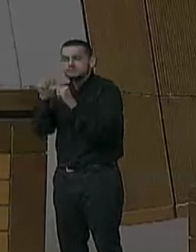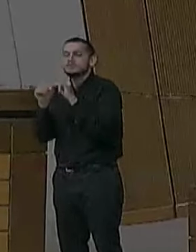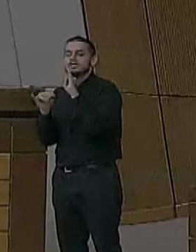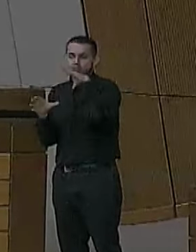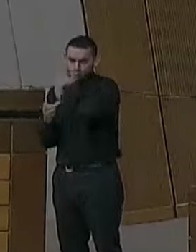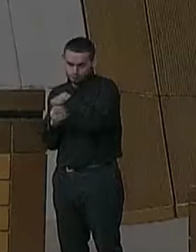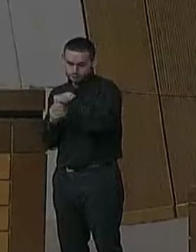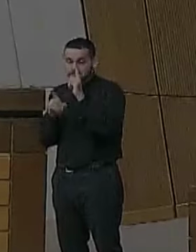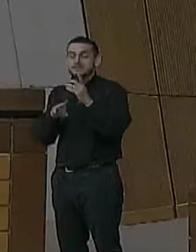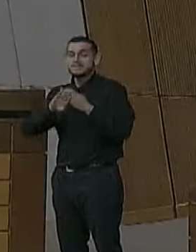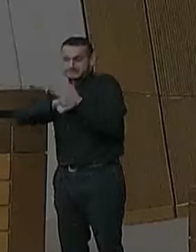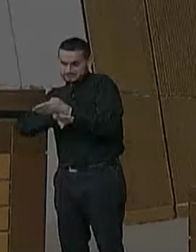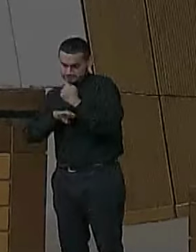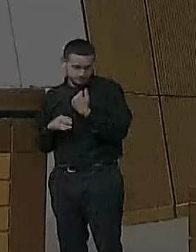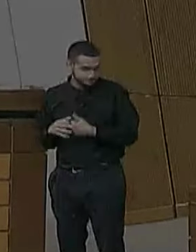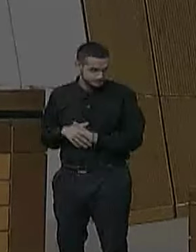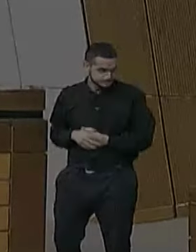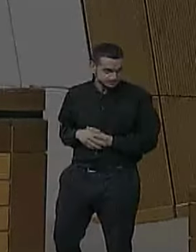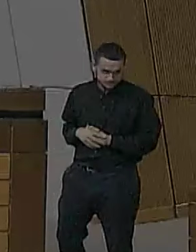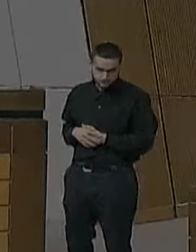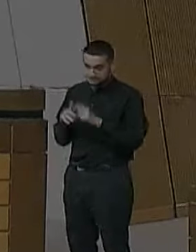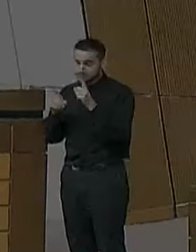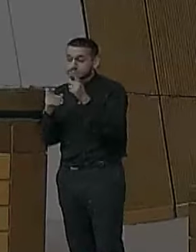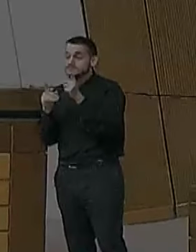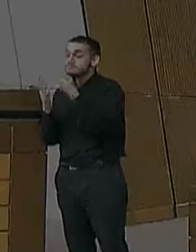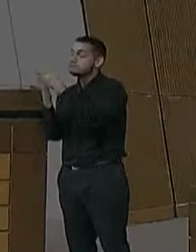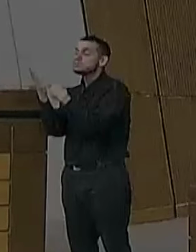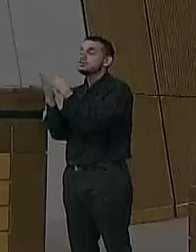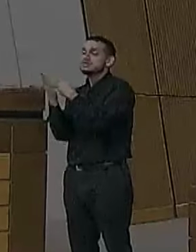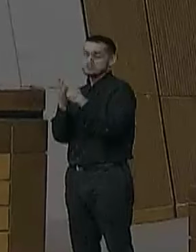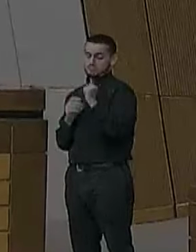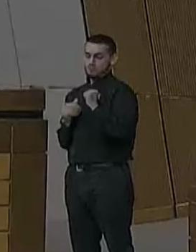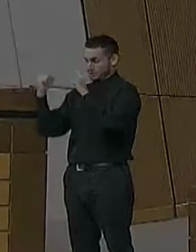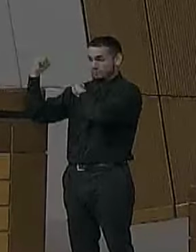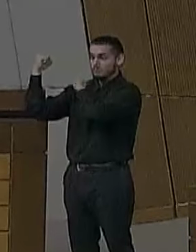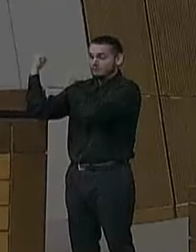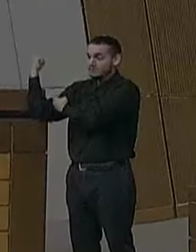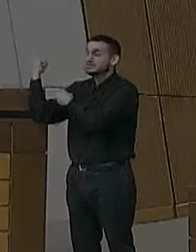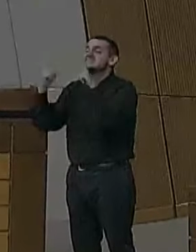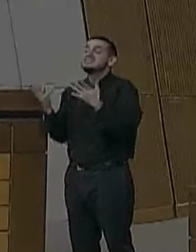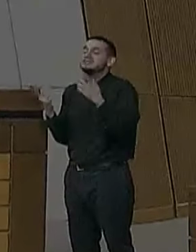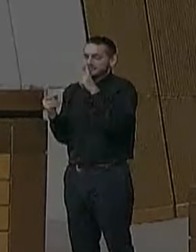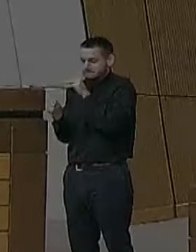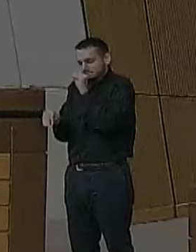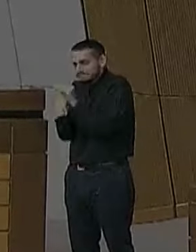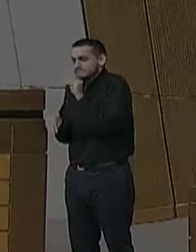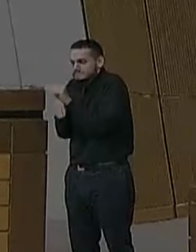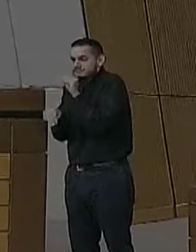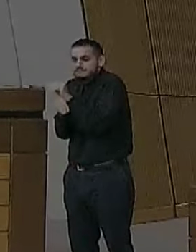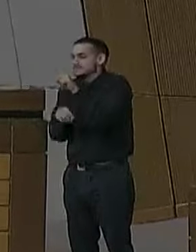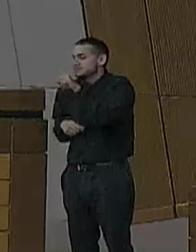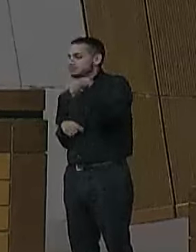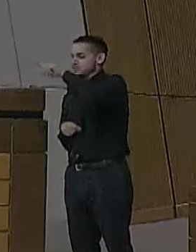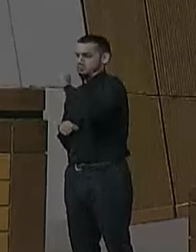accesibilidad. Y también un poquito el proyecto Cuñán Bareté, que lo que está trabajando mucho es fortalecer las habilidades y